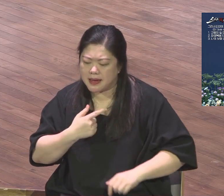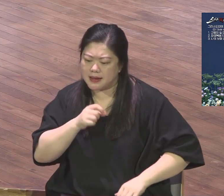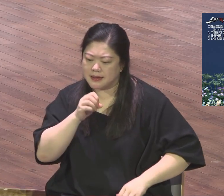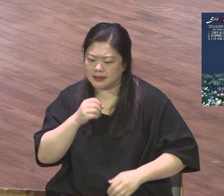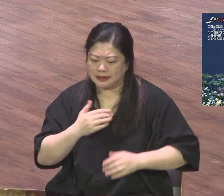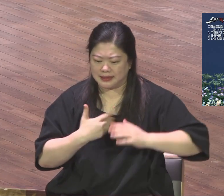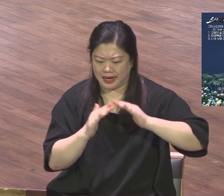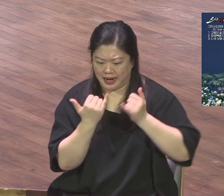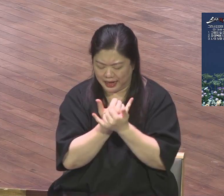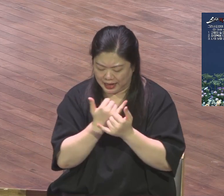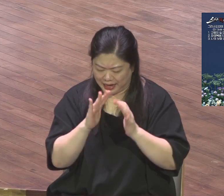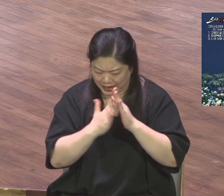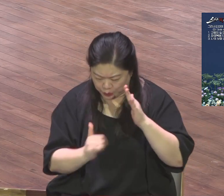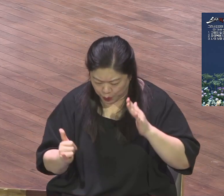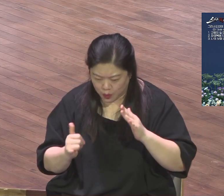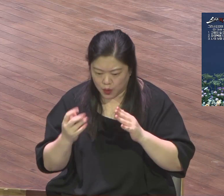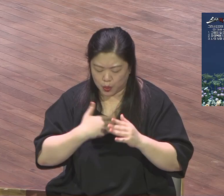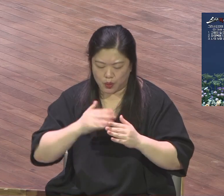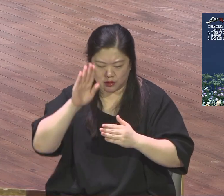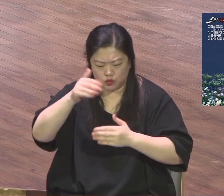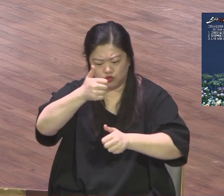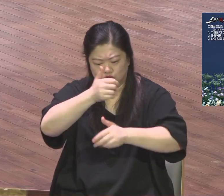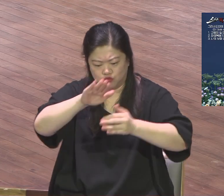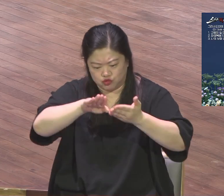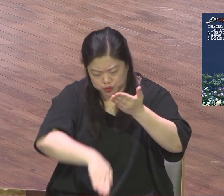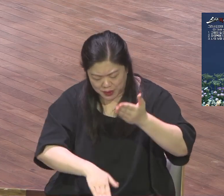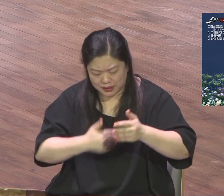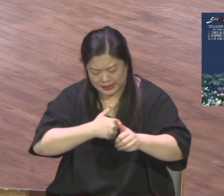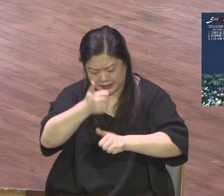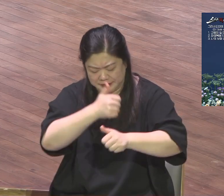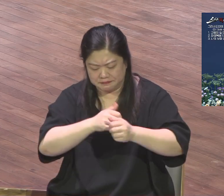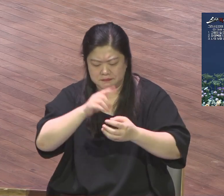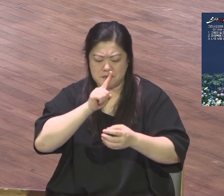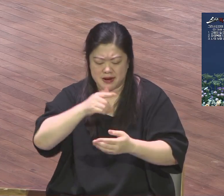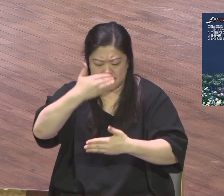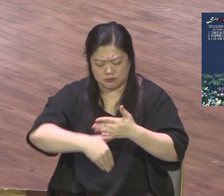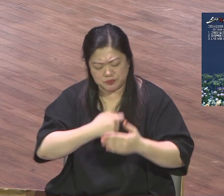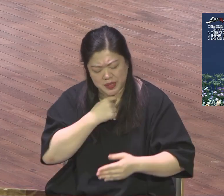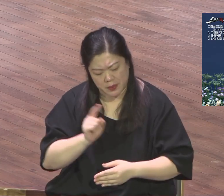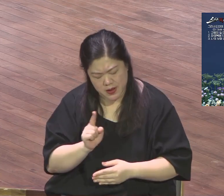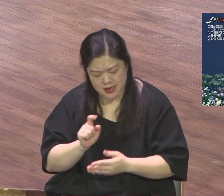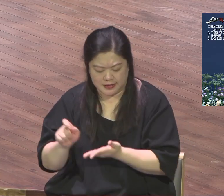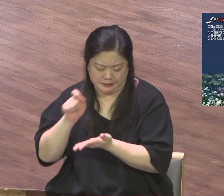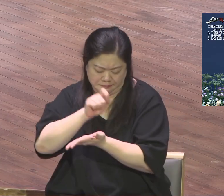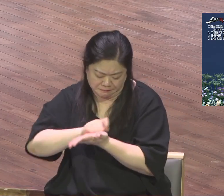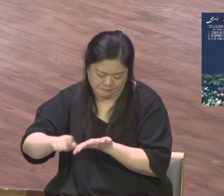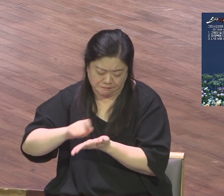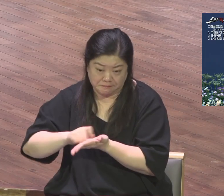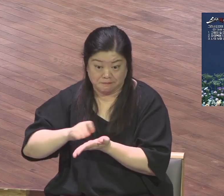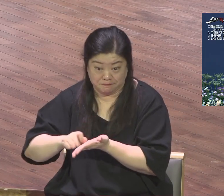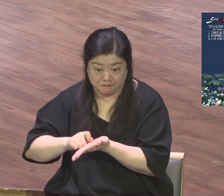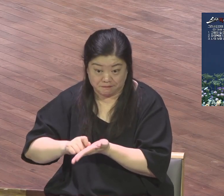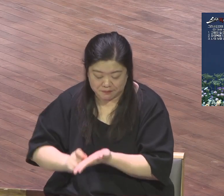정말 이제는 유언장을 써야 되겠다 하고 유언장을 이렇게 쓰려고